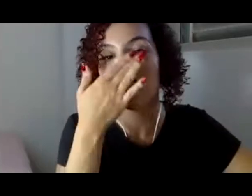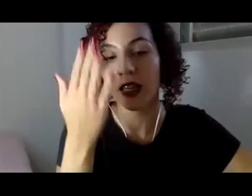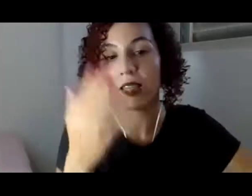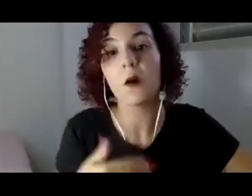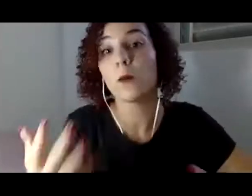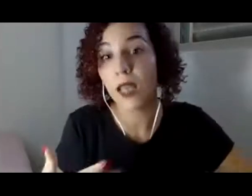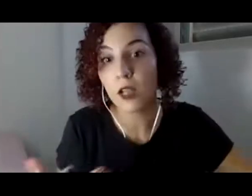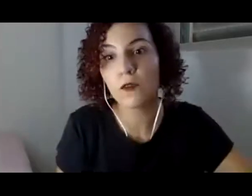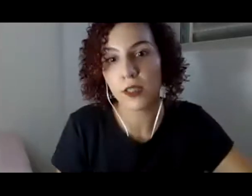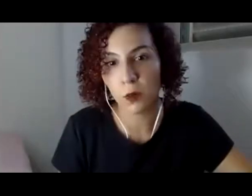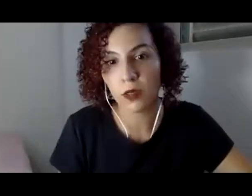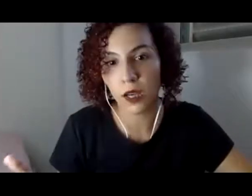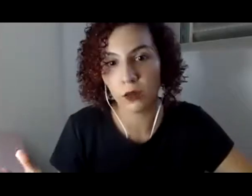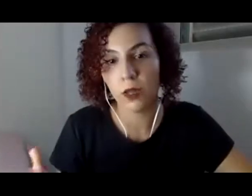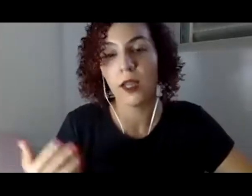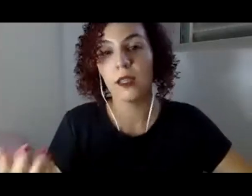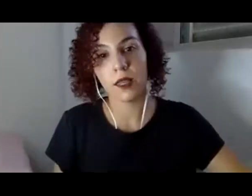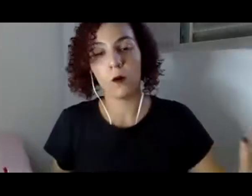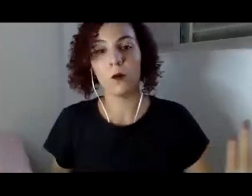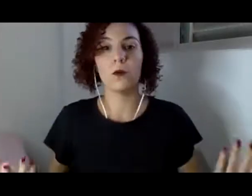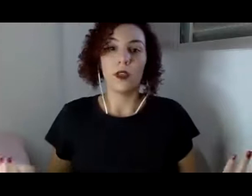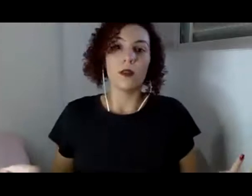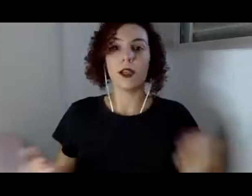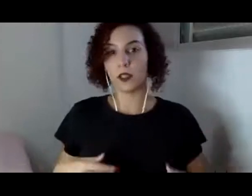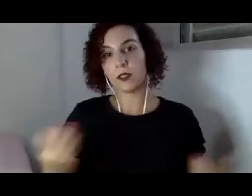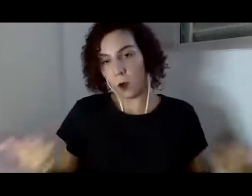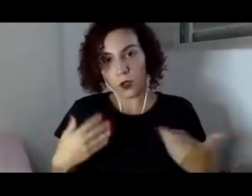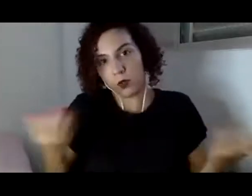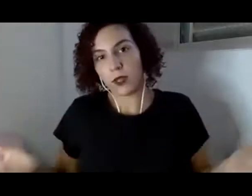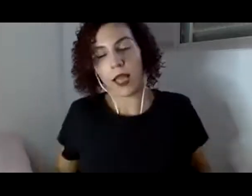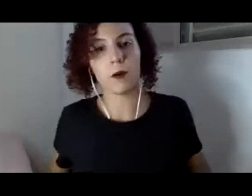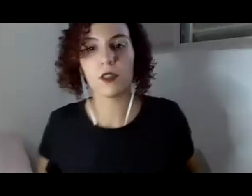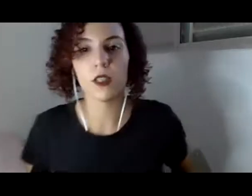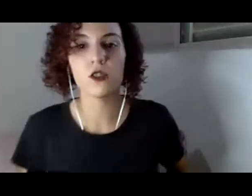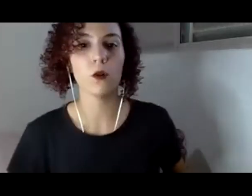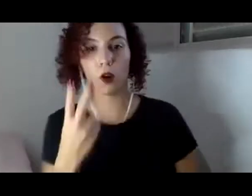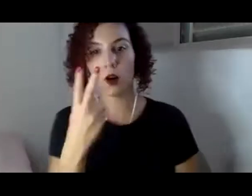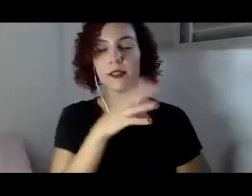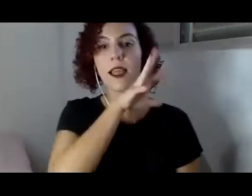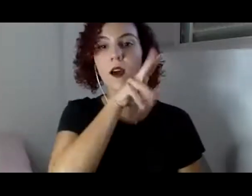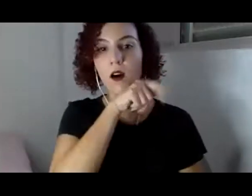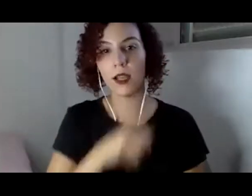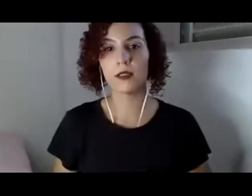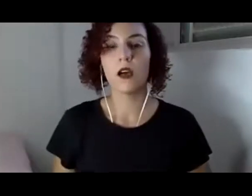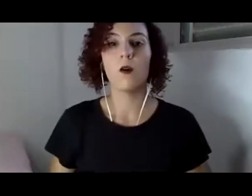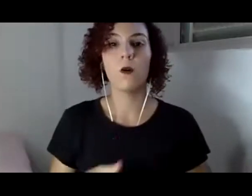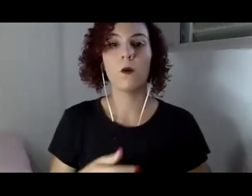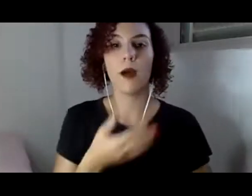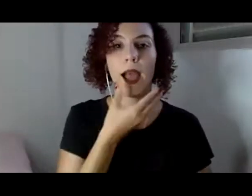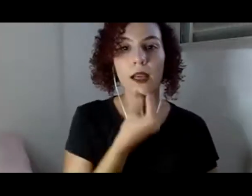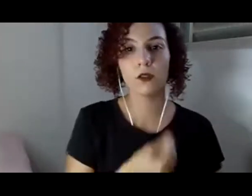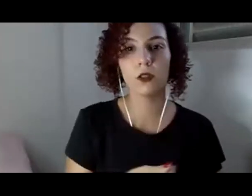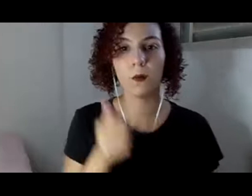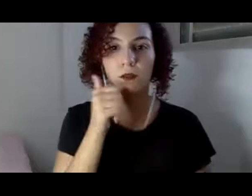comparação. Então, é como se ela estivesse contando. Então, imagina, eu posso contar aqui para vocês. Tinham 2 leões,